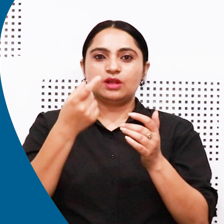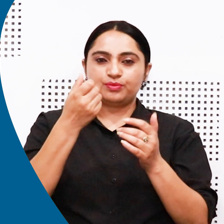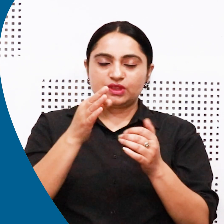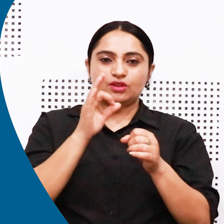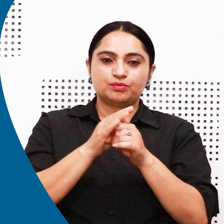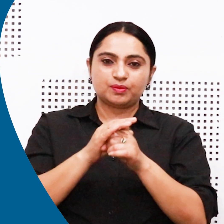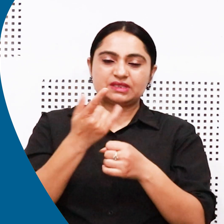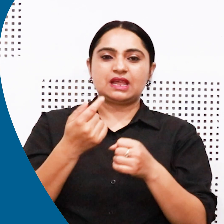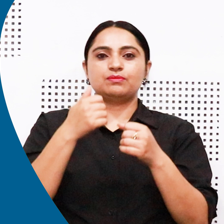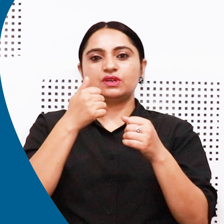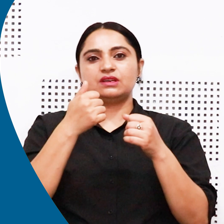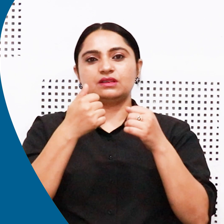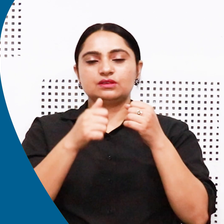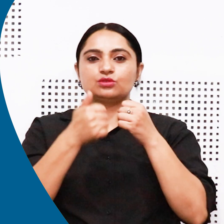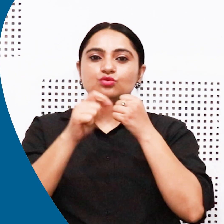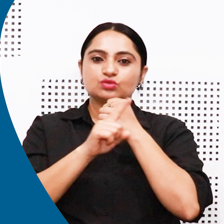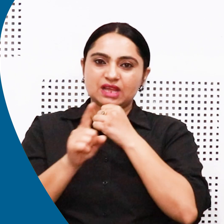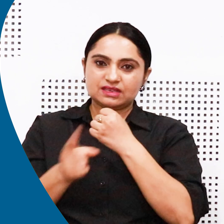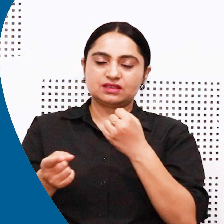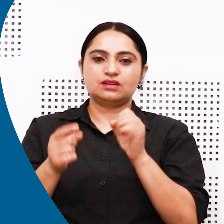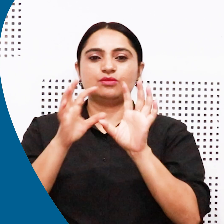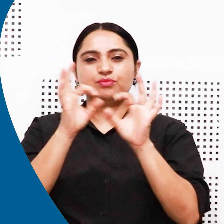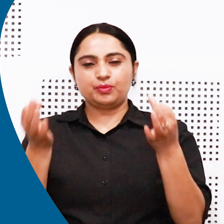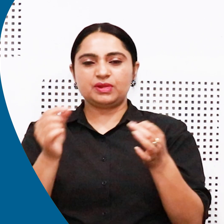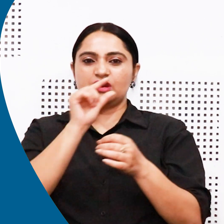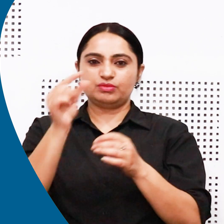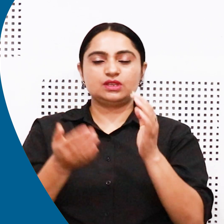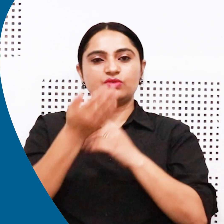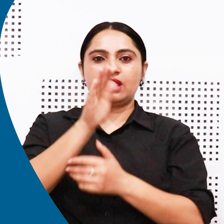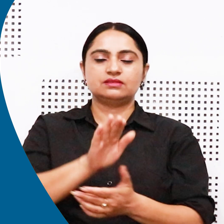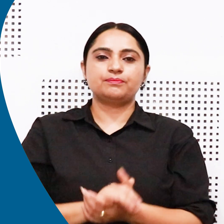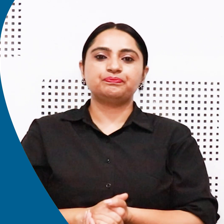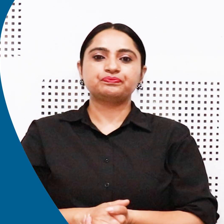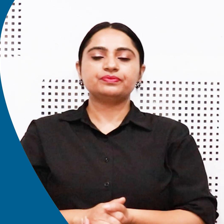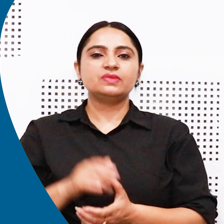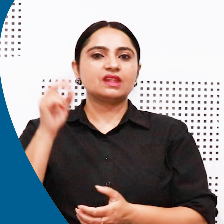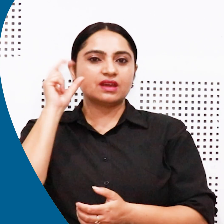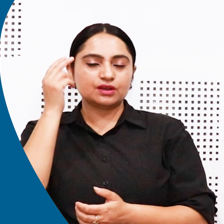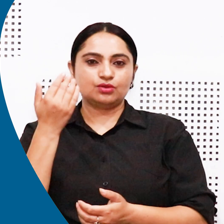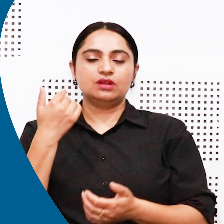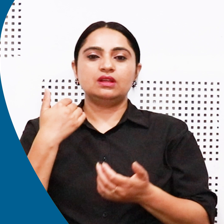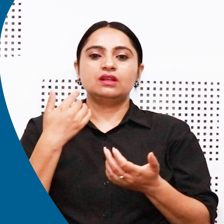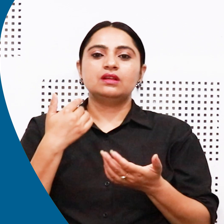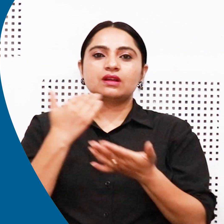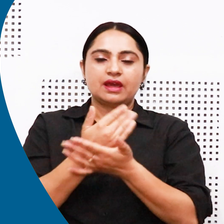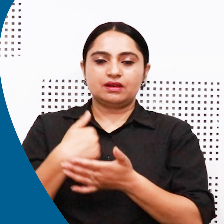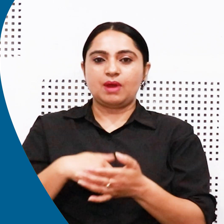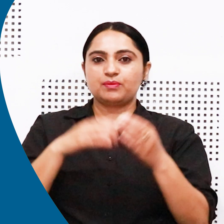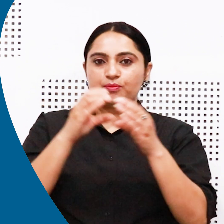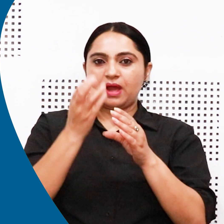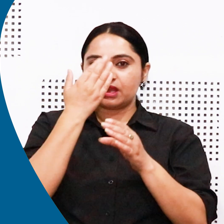व्यवस्थापन लगायतका क्षेत्रका झण्डै 3 दर्जन विषय उठान गरिएको छ। रेडियो कार्यक्रम हाम्रो पालिकाका